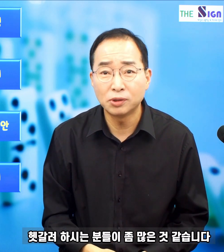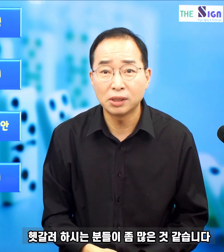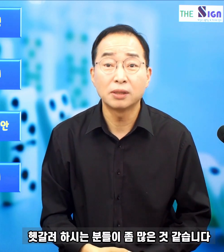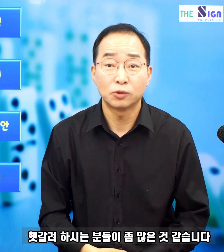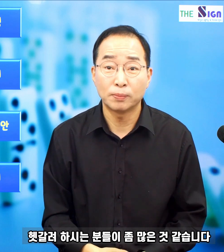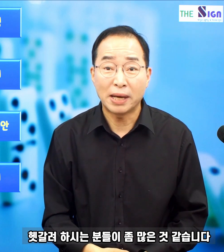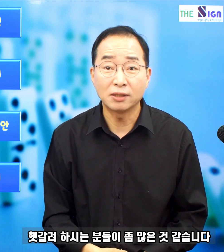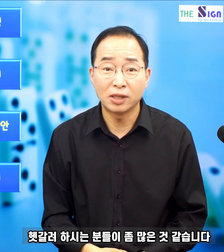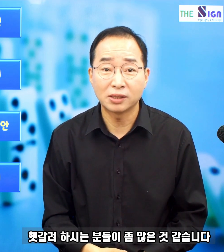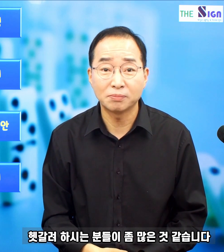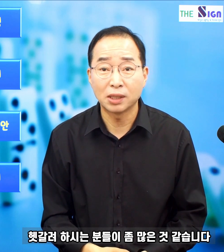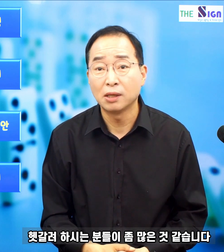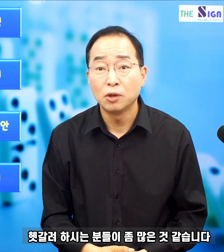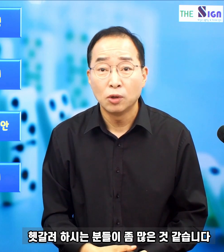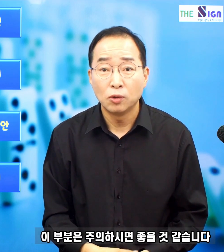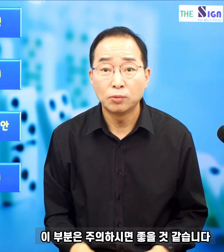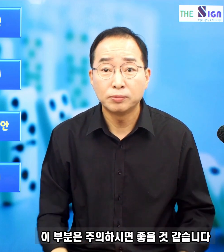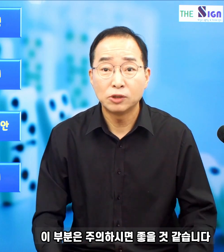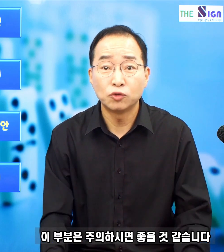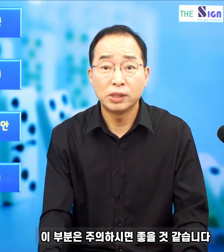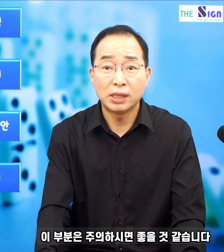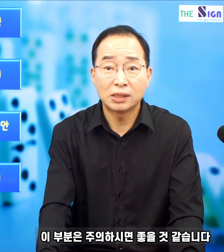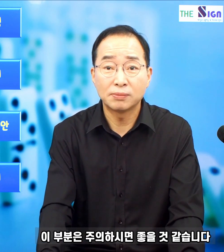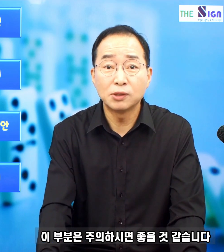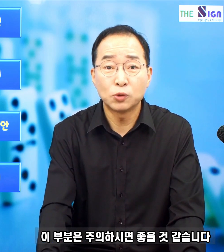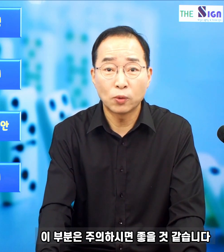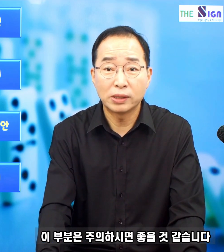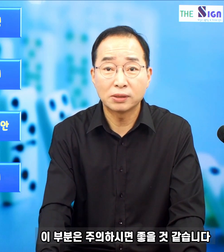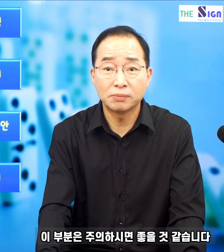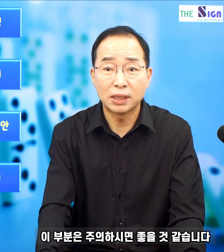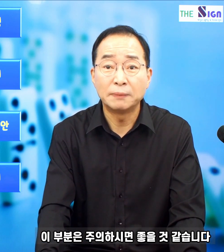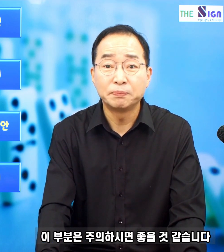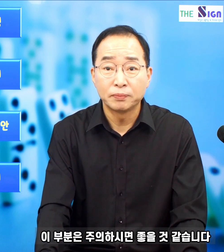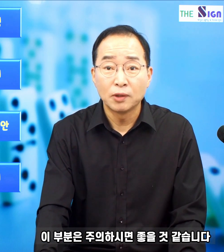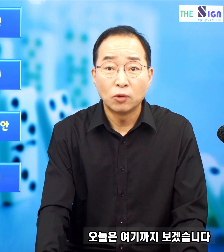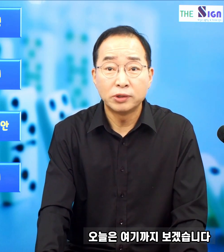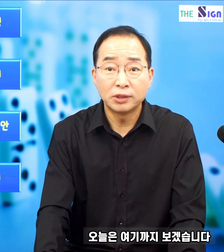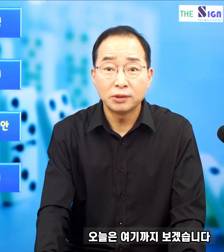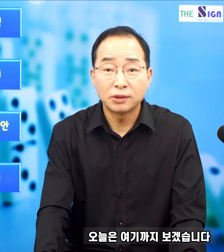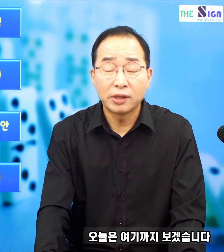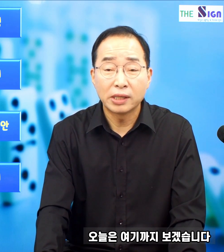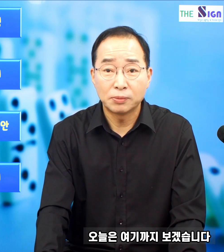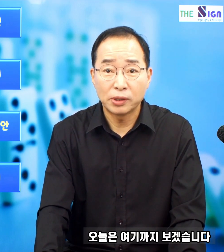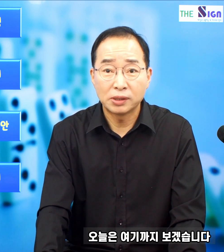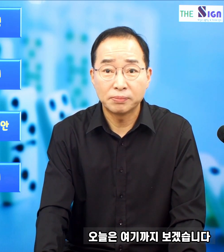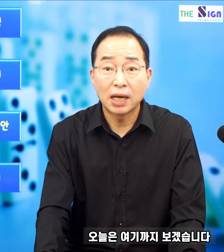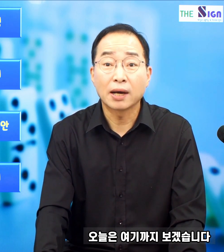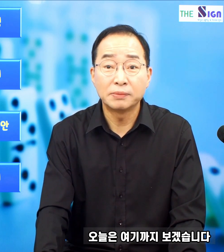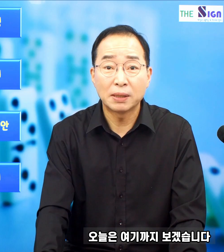분들이 좀 많은 것 같습니다. 이 부분만 주의하시면 좋을 것 같습니다. 오늘은 여기까지 보겠습니다. 감사합니다.